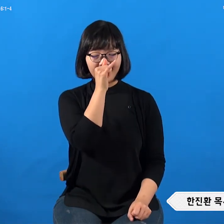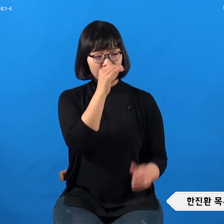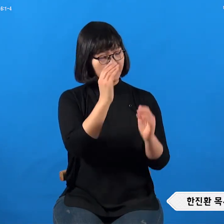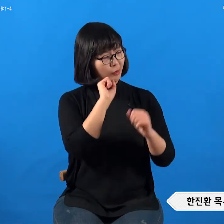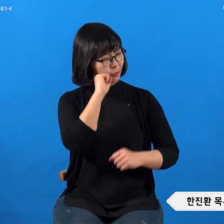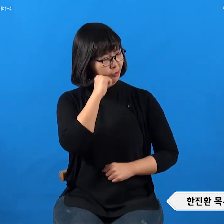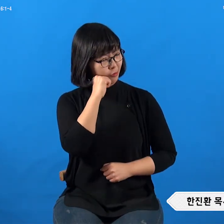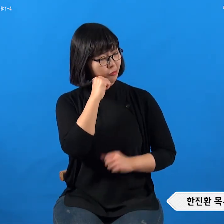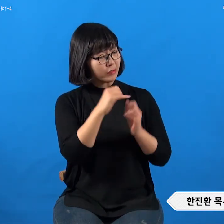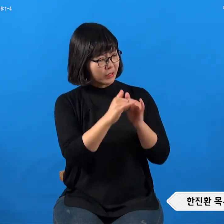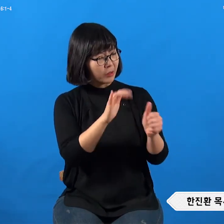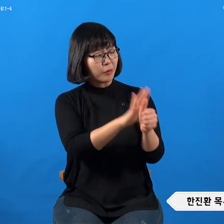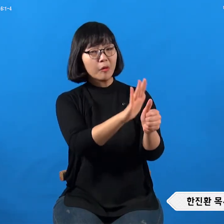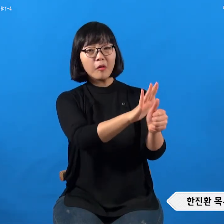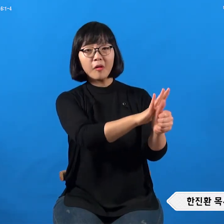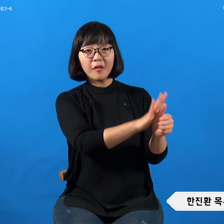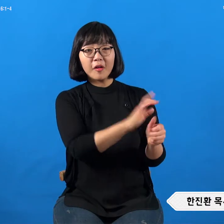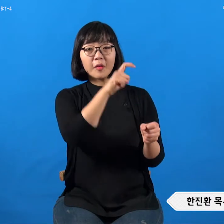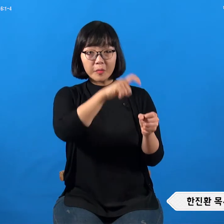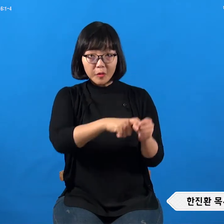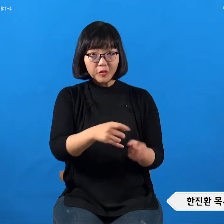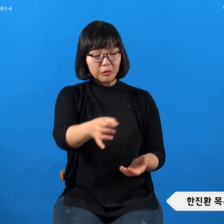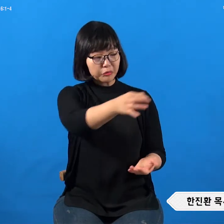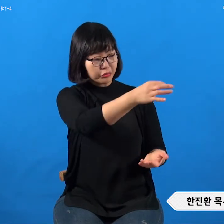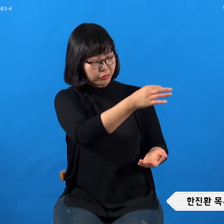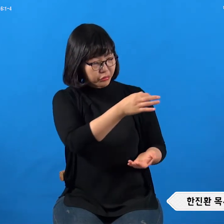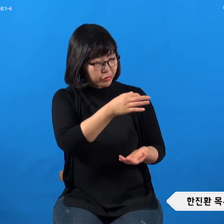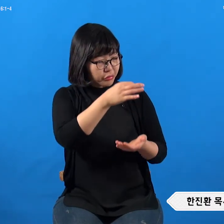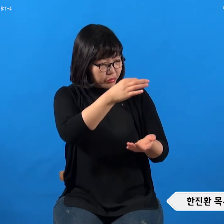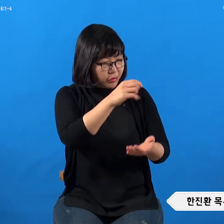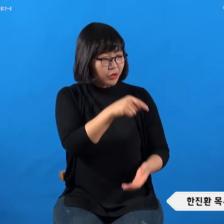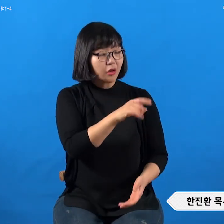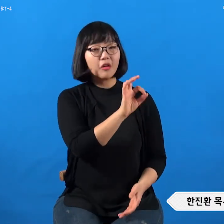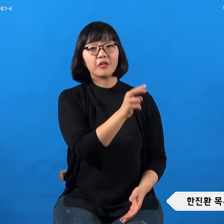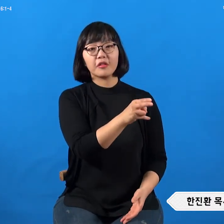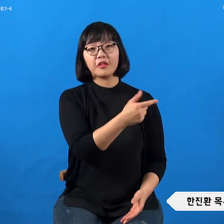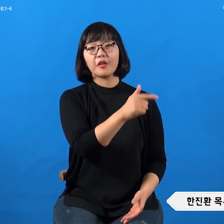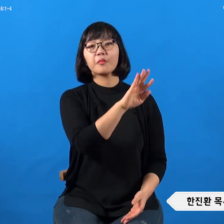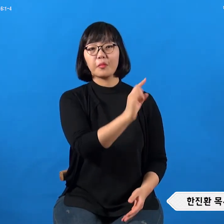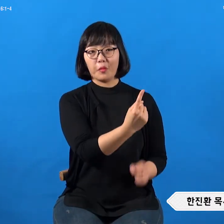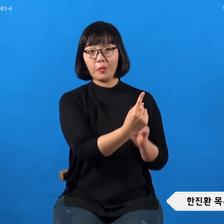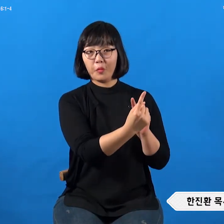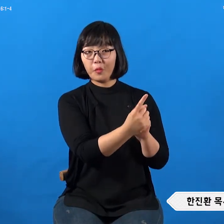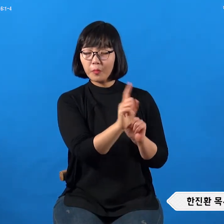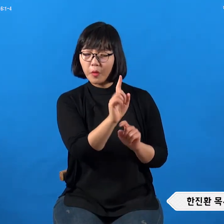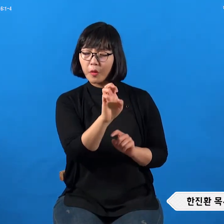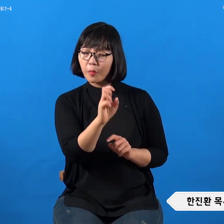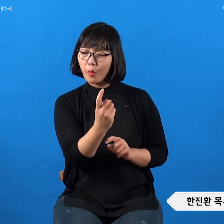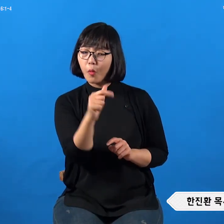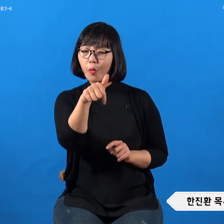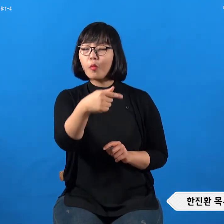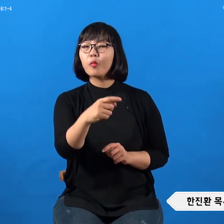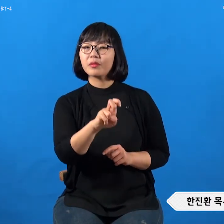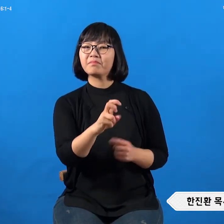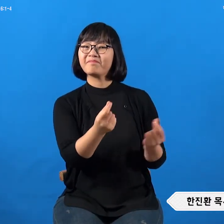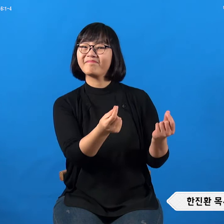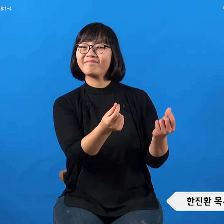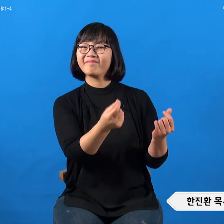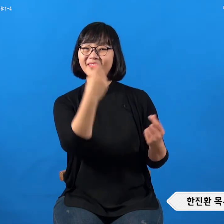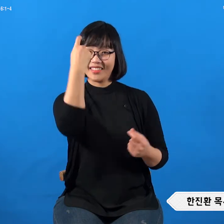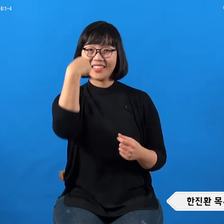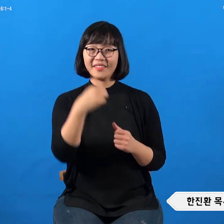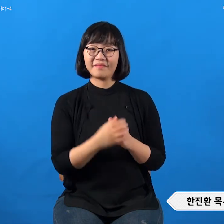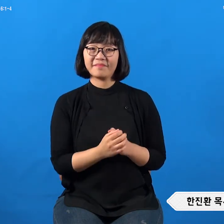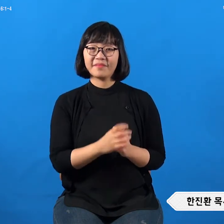어려운 이웃들을 구제하기 위해서 하는 것이 연보입니다. 모금하고 비슷하지요.